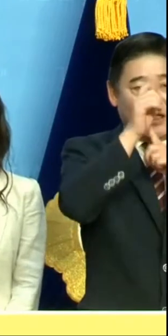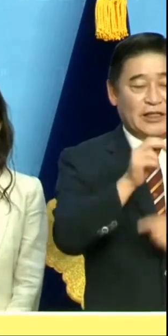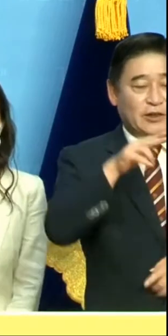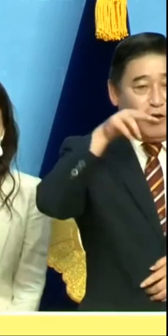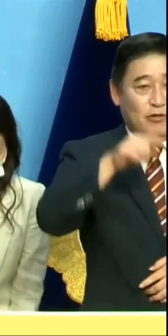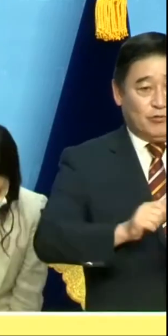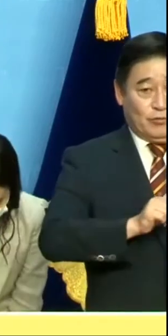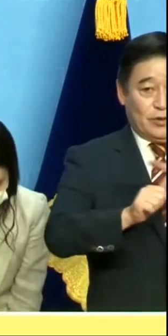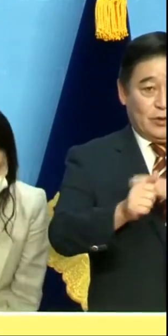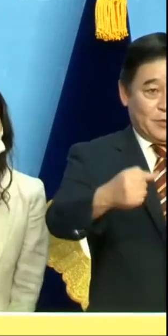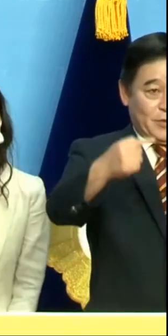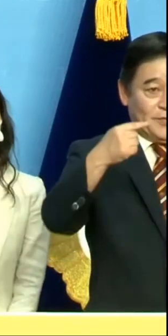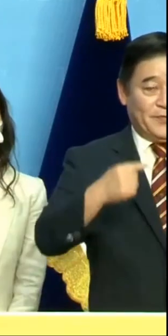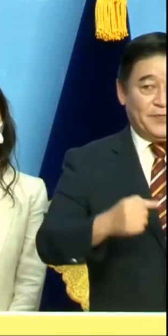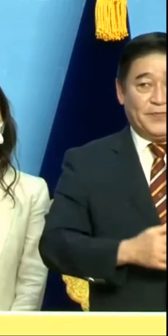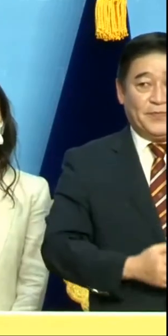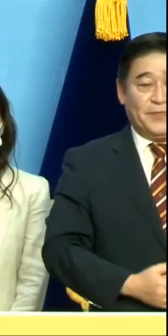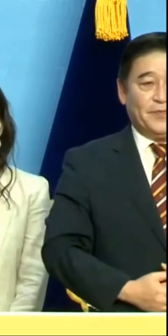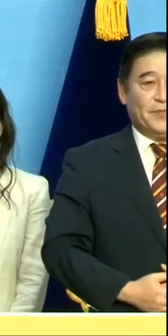참석하셨습니다